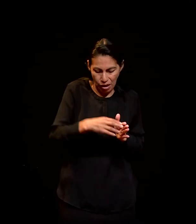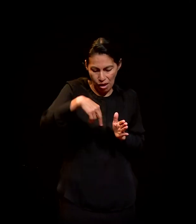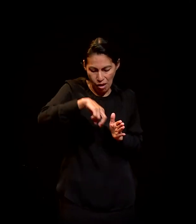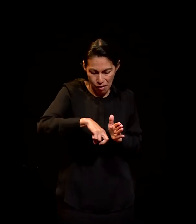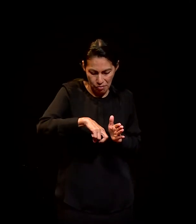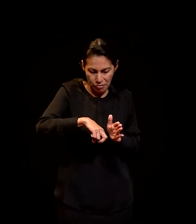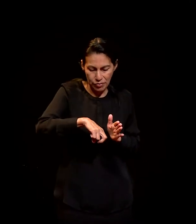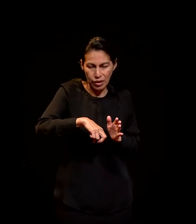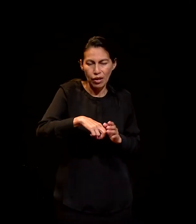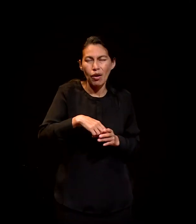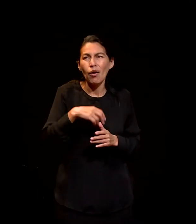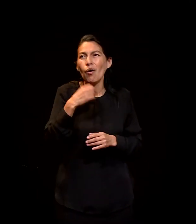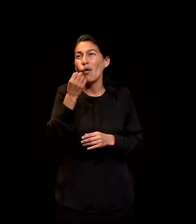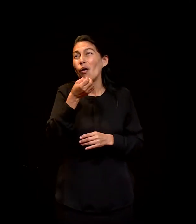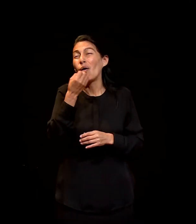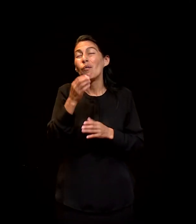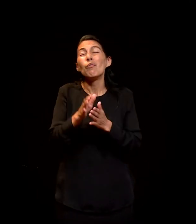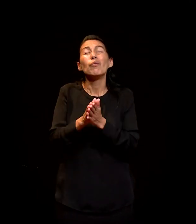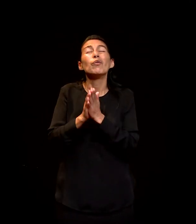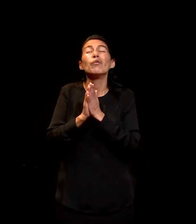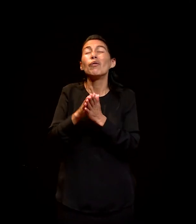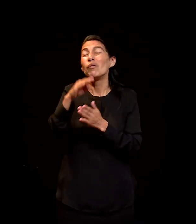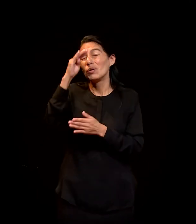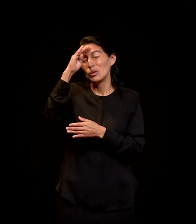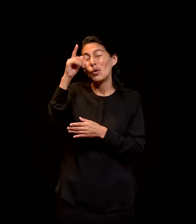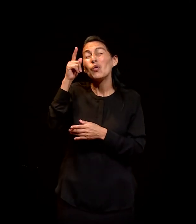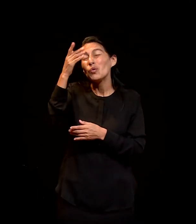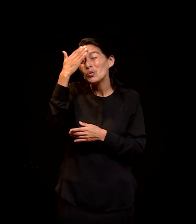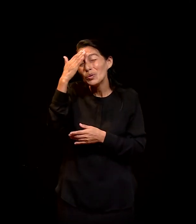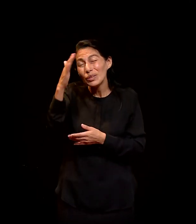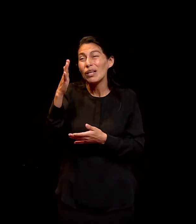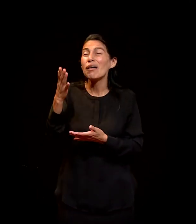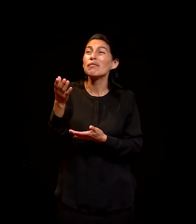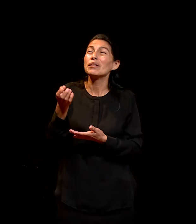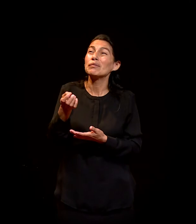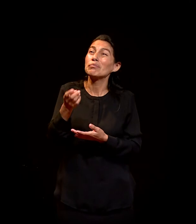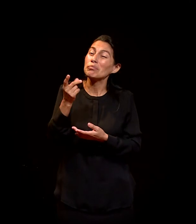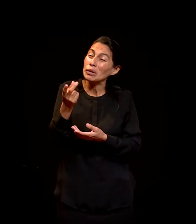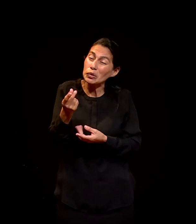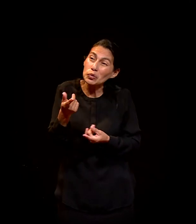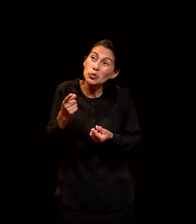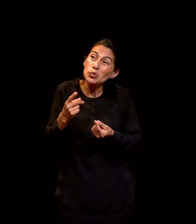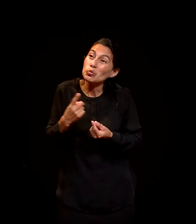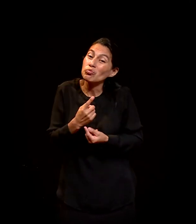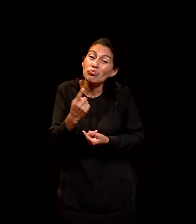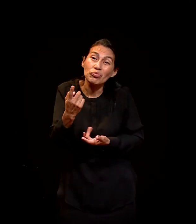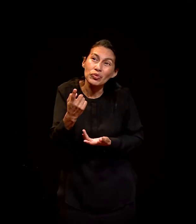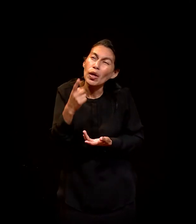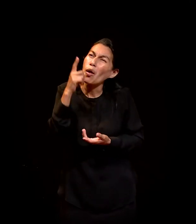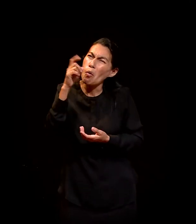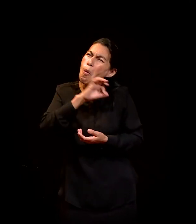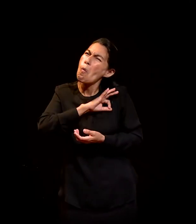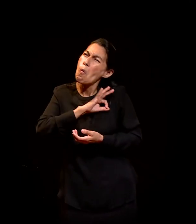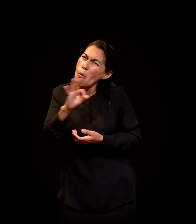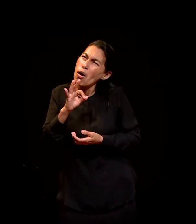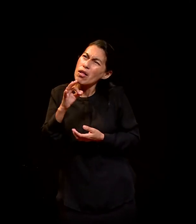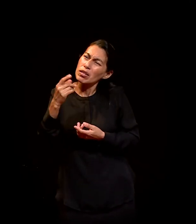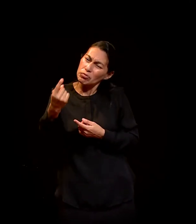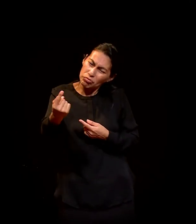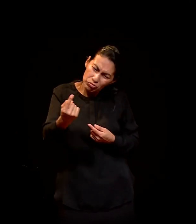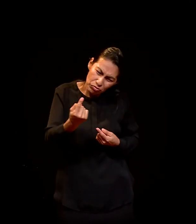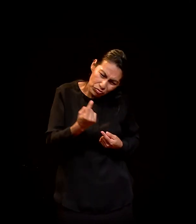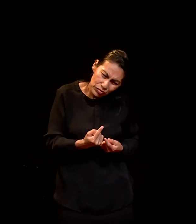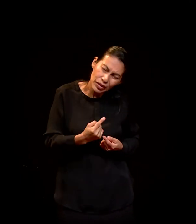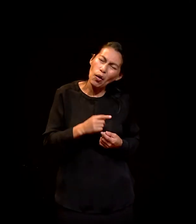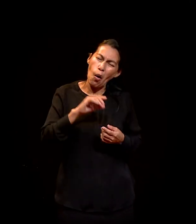tú sabes dónde están los perros y tienes el poder para hacerlos regresar porque yo